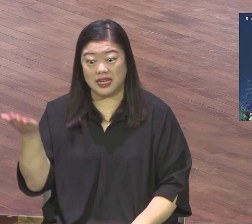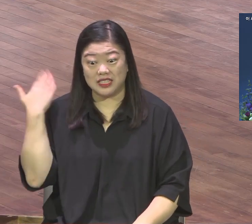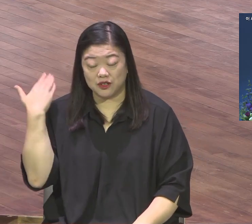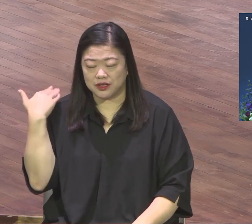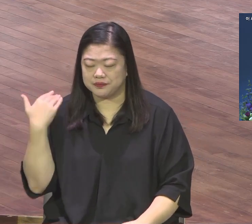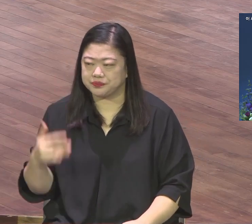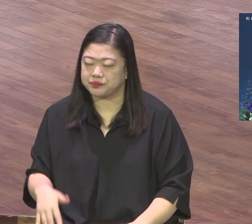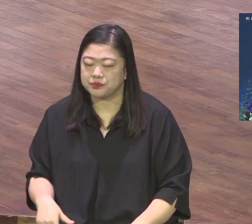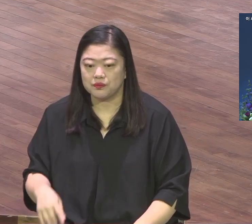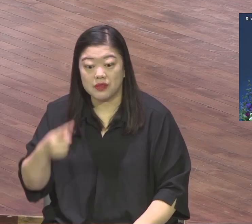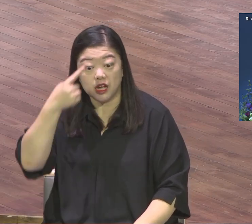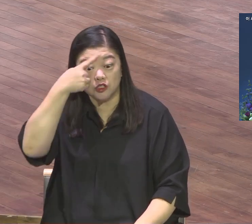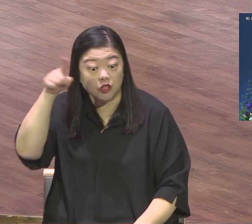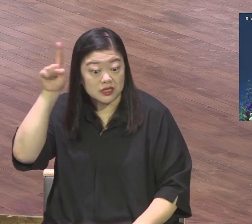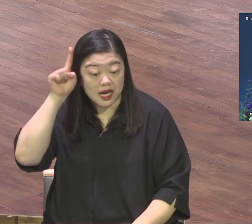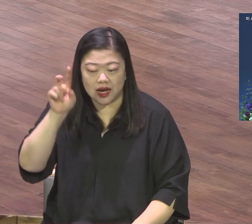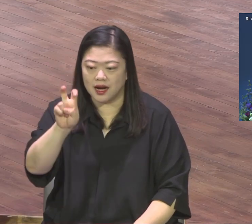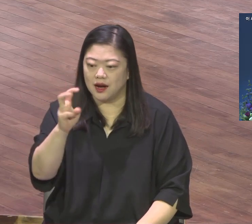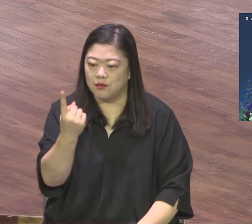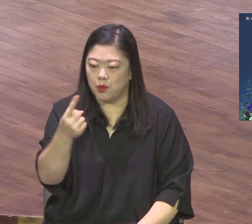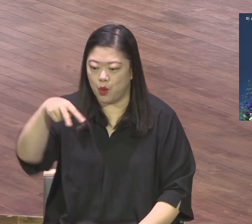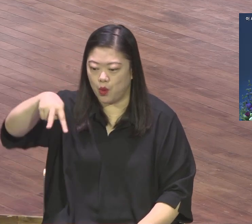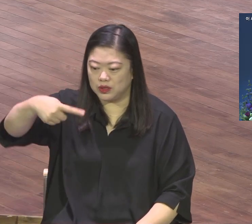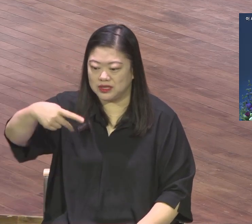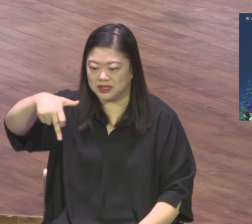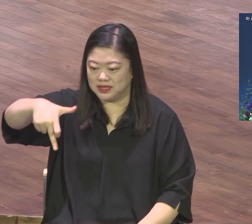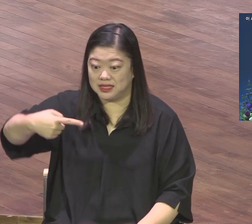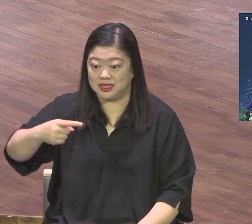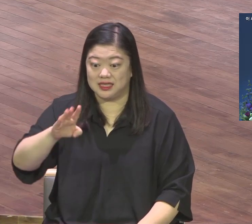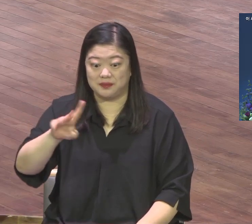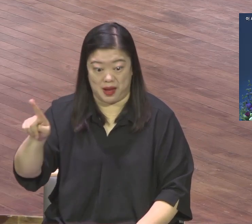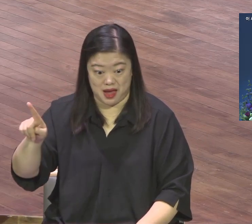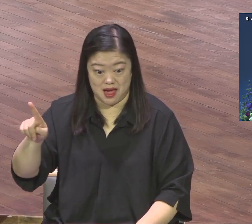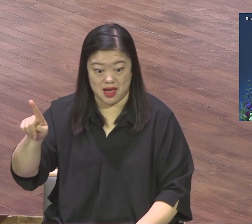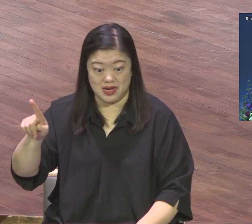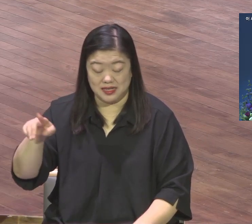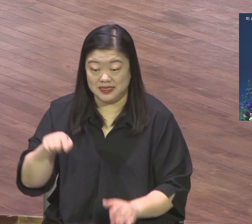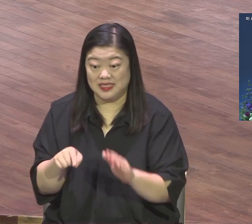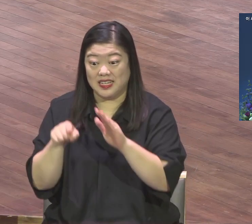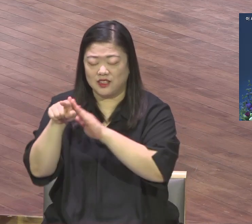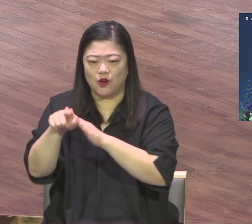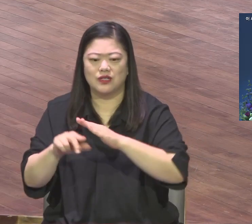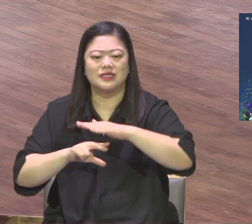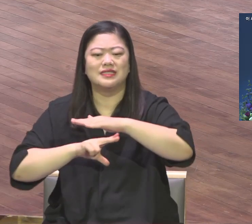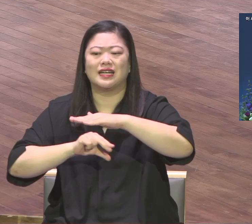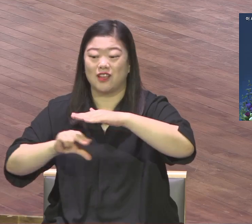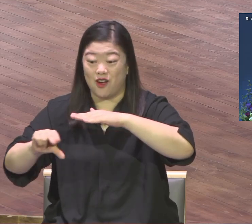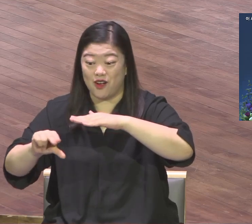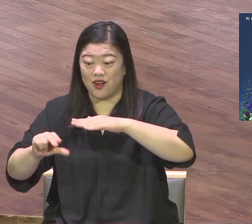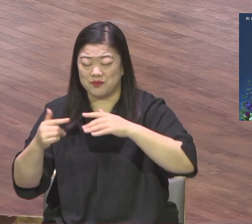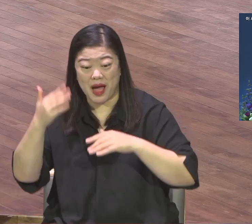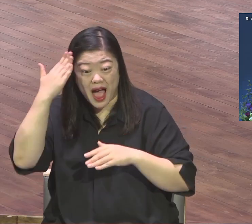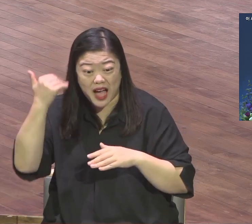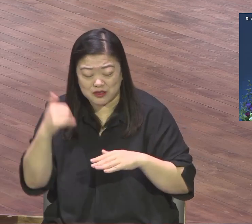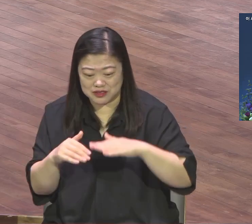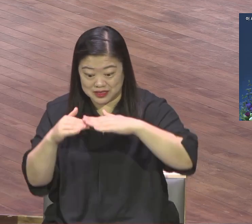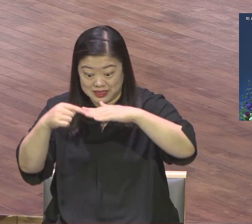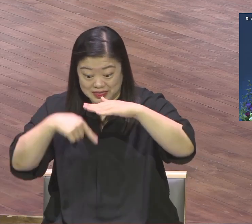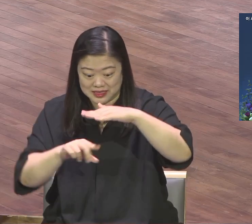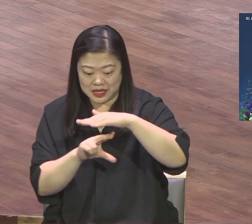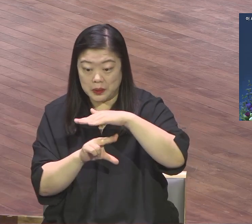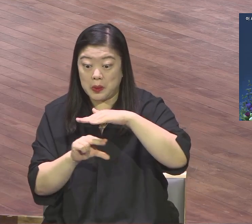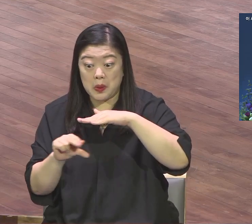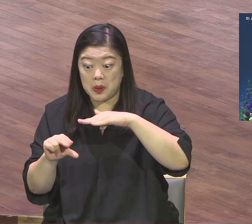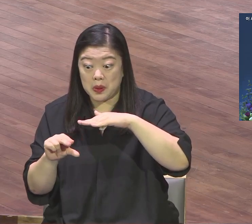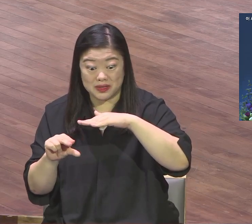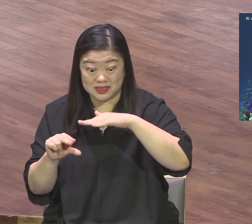러시아 모스크바 가서 지하철을 타는데 지하철이 얼마나 깊이 박혔는지 위에서 볼